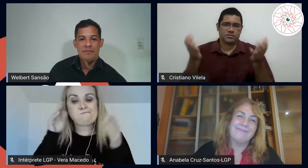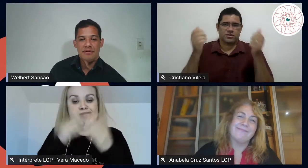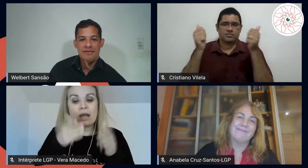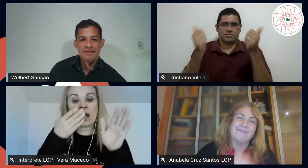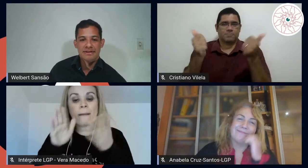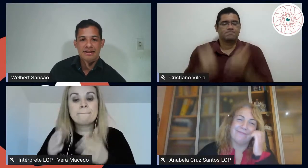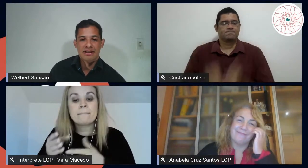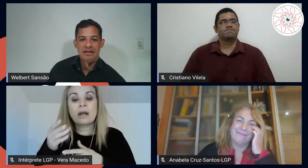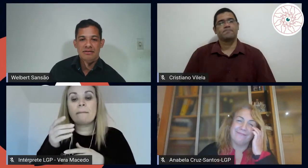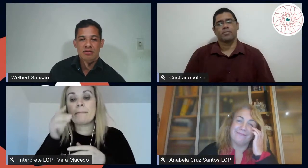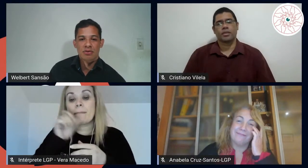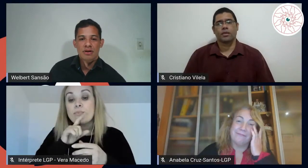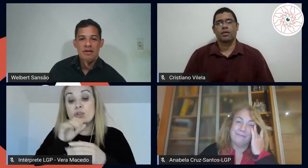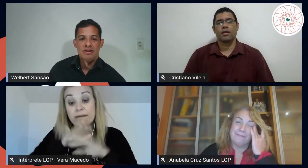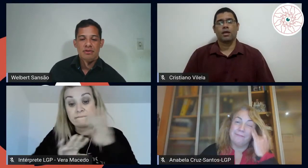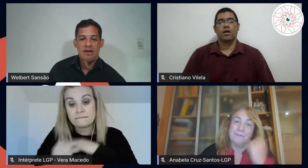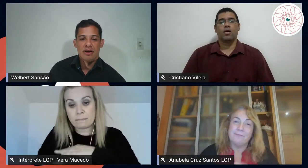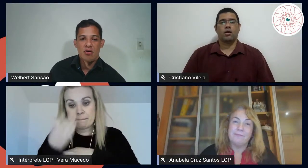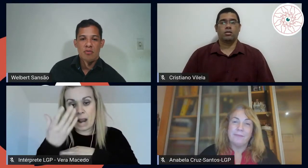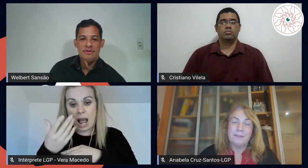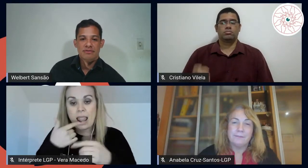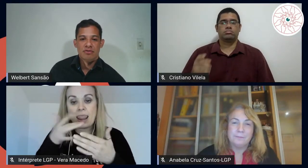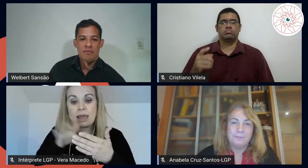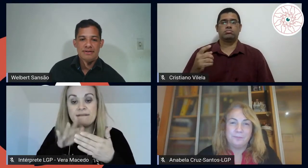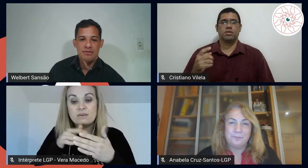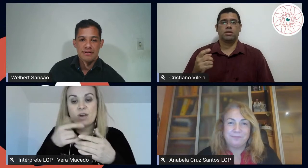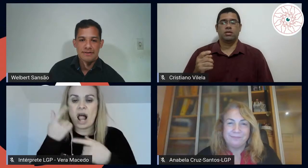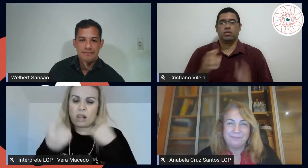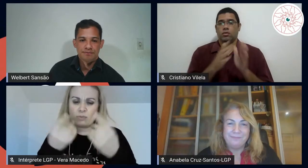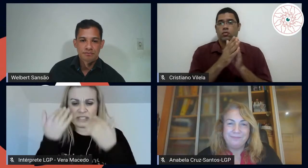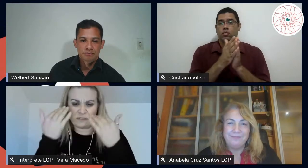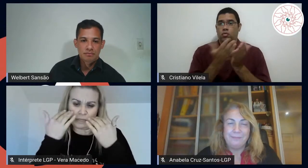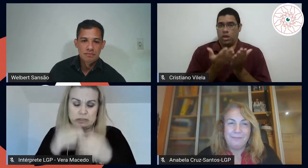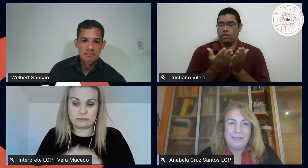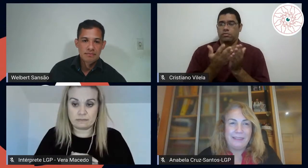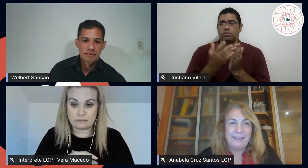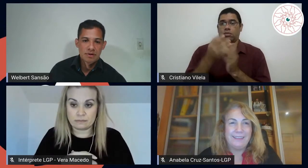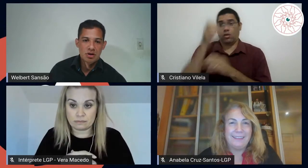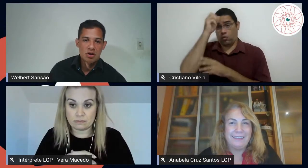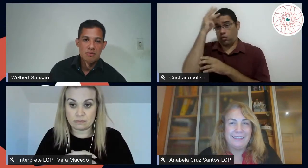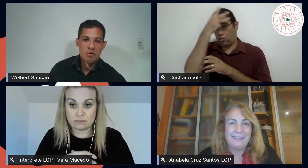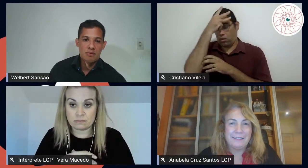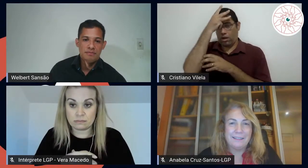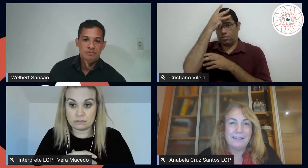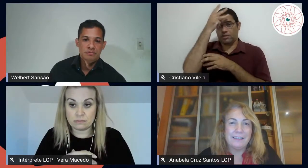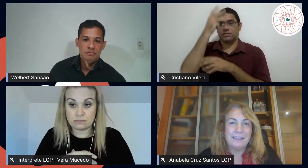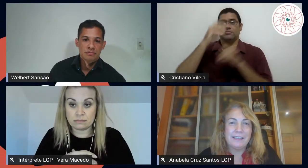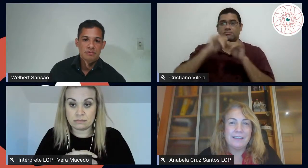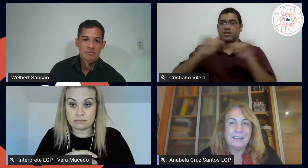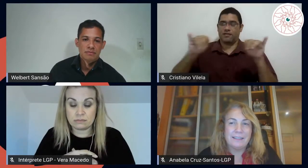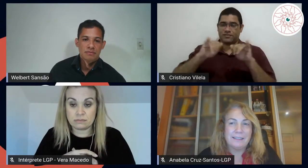para para fazer esse livro e vou dar algumas informações.